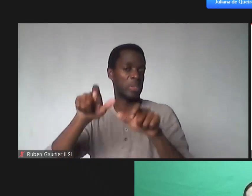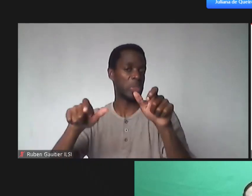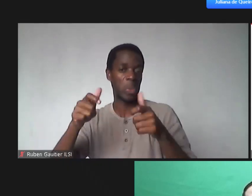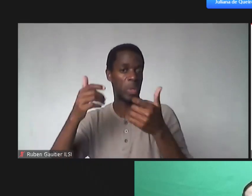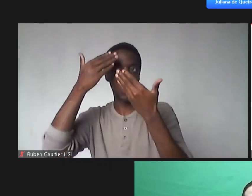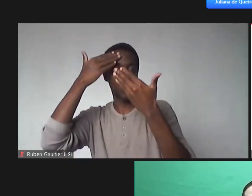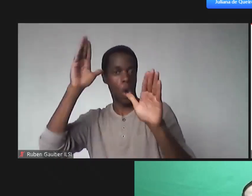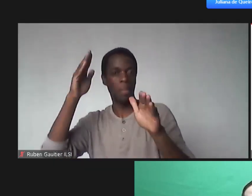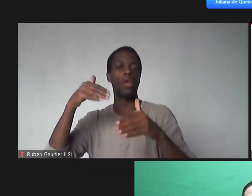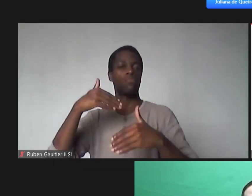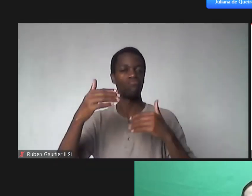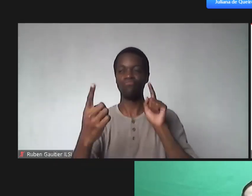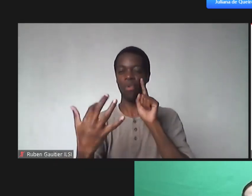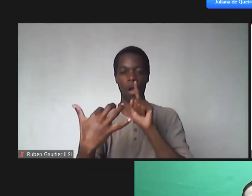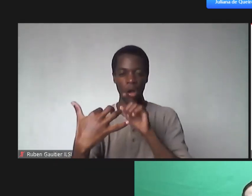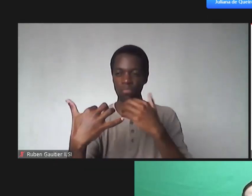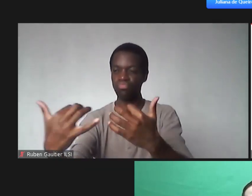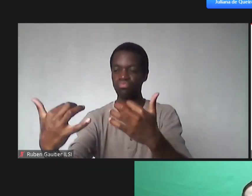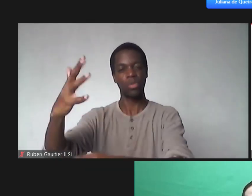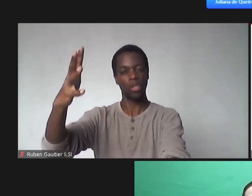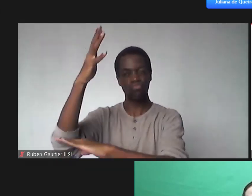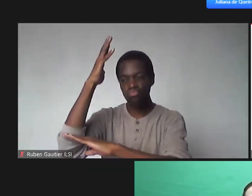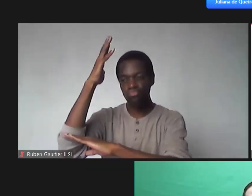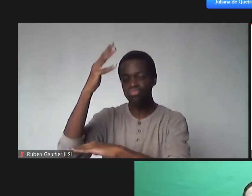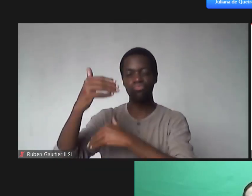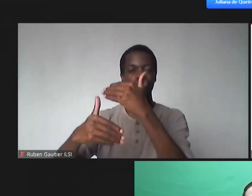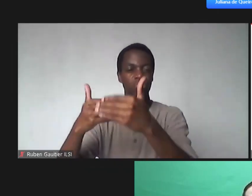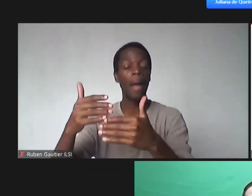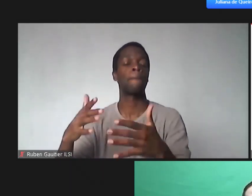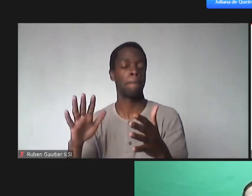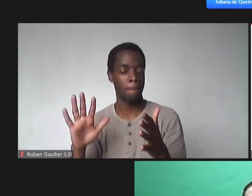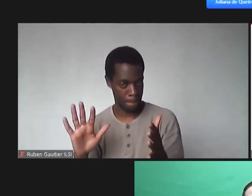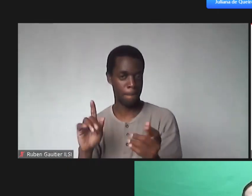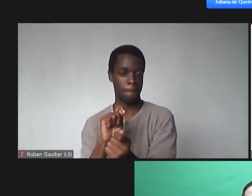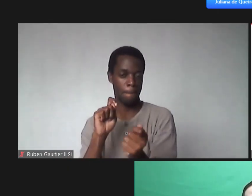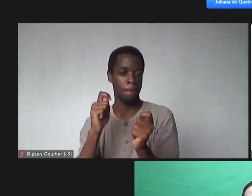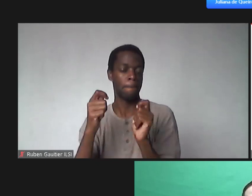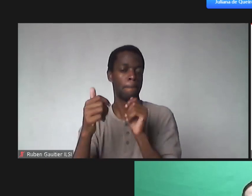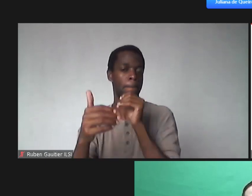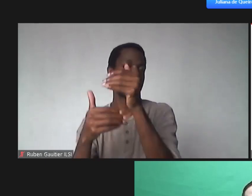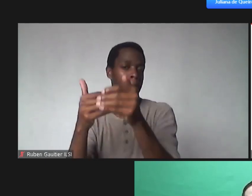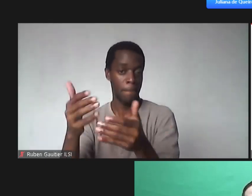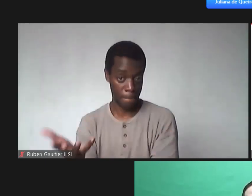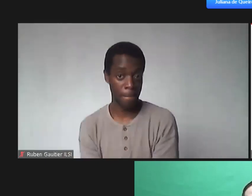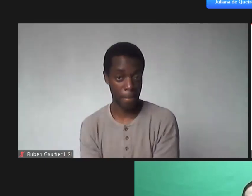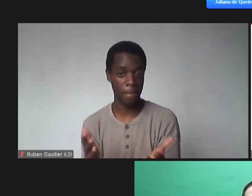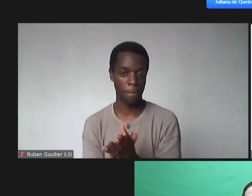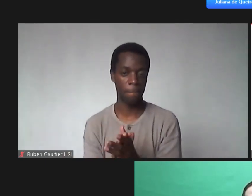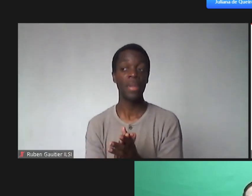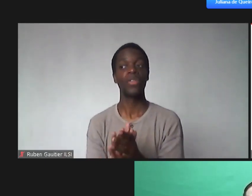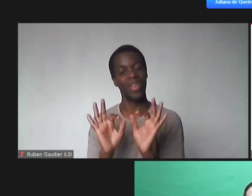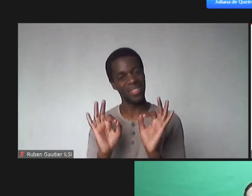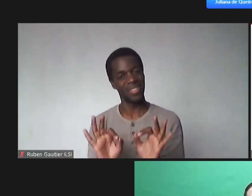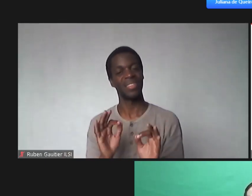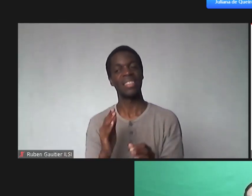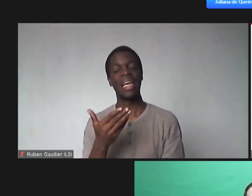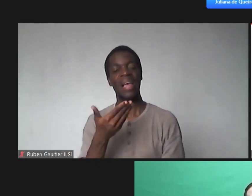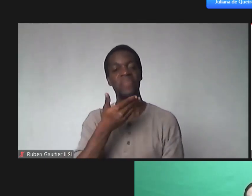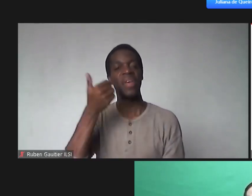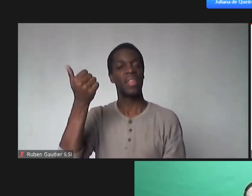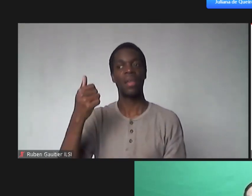no se puede comunicarlo esas bases y eso perdemos mucho porque si tuviésemos esto mucho más integrado,